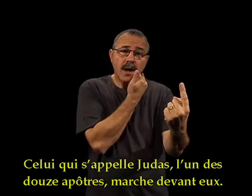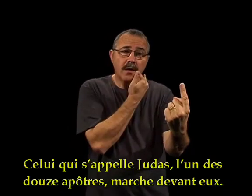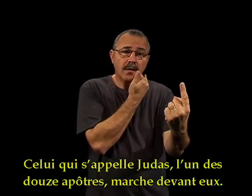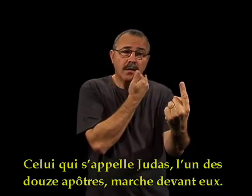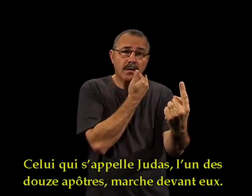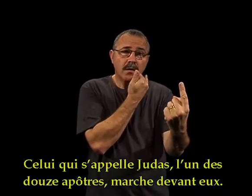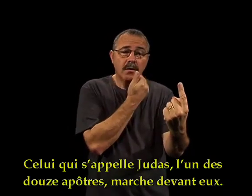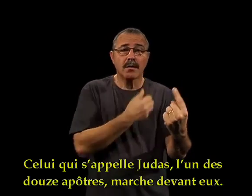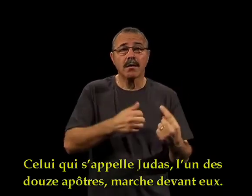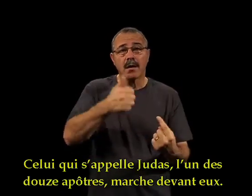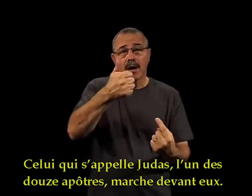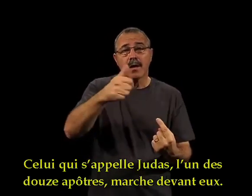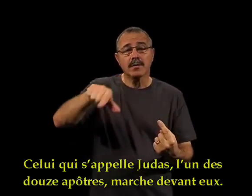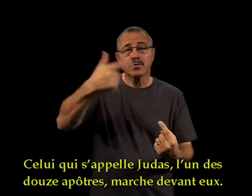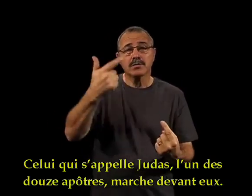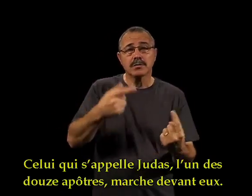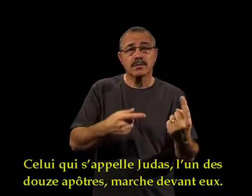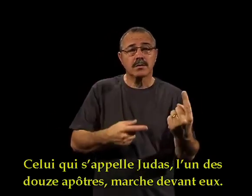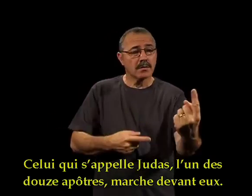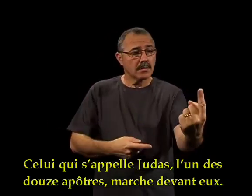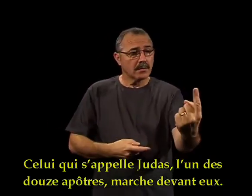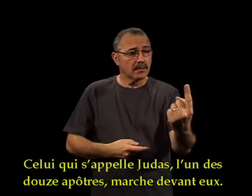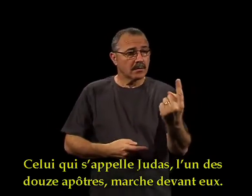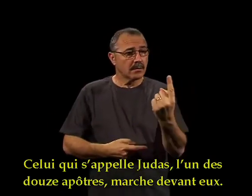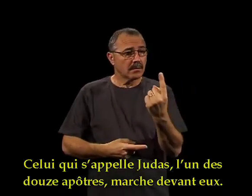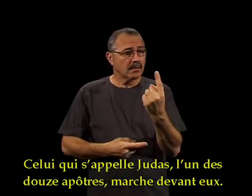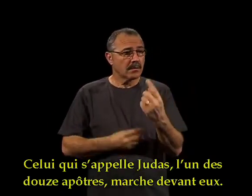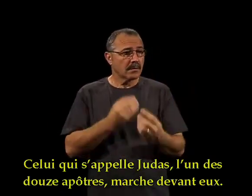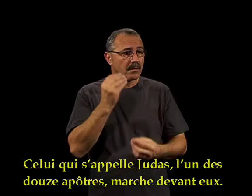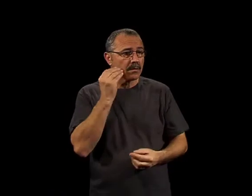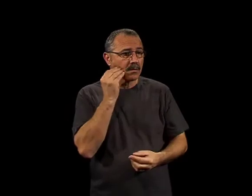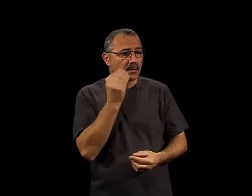Celui qui s'appelle Judas, l'un des 12 apôtres, marche devant eux.